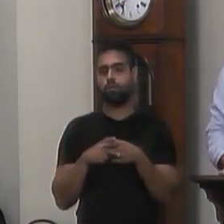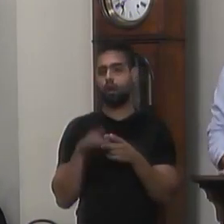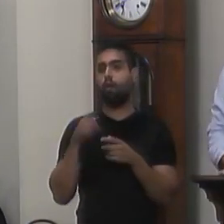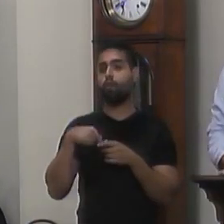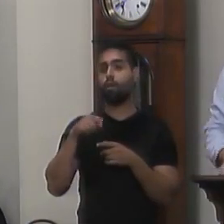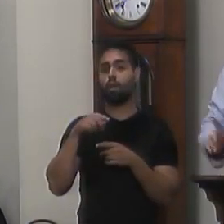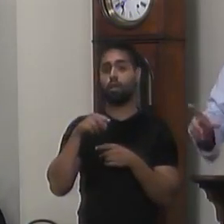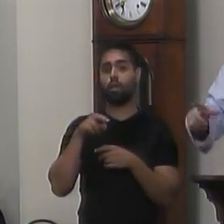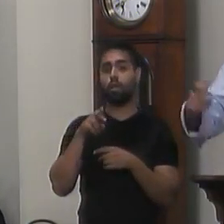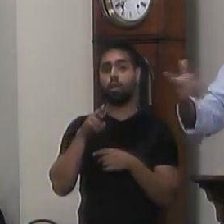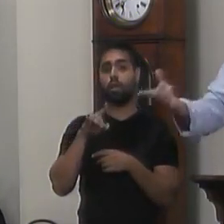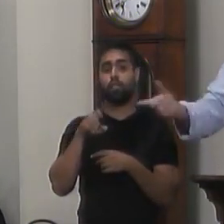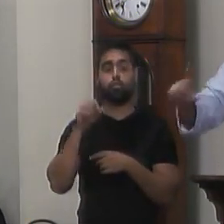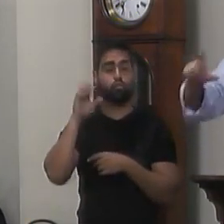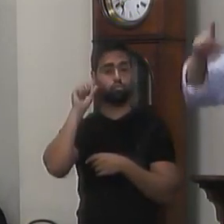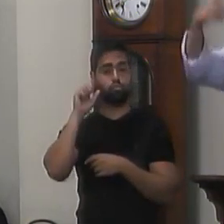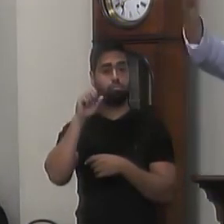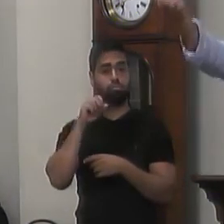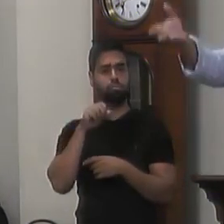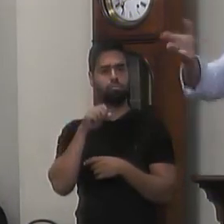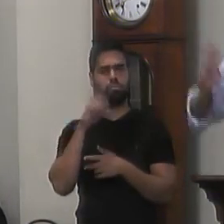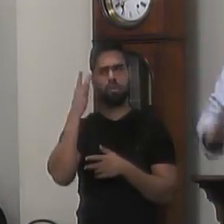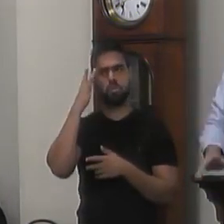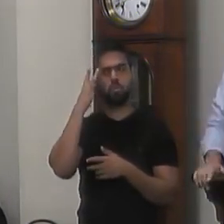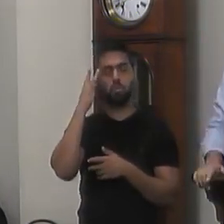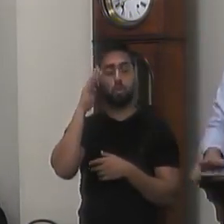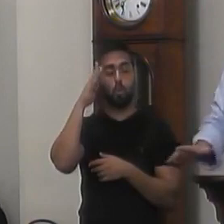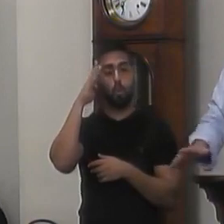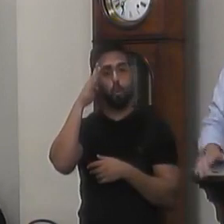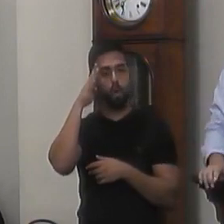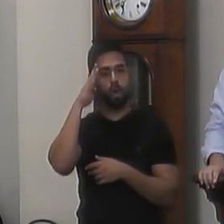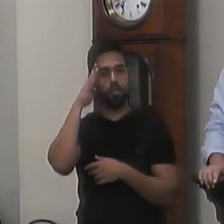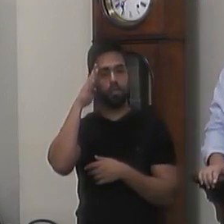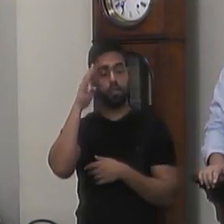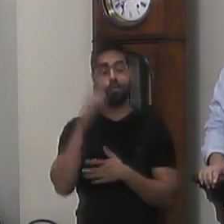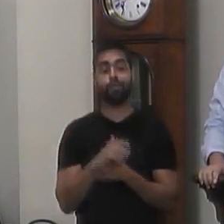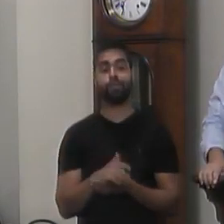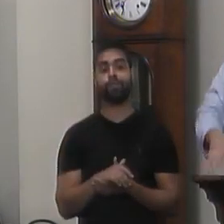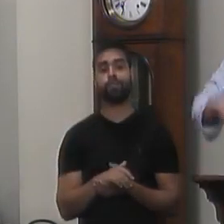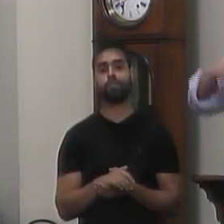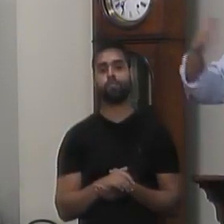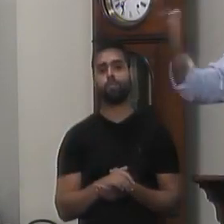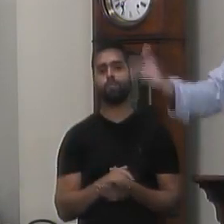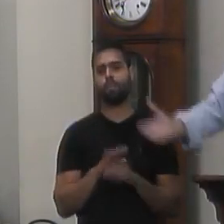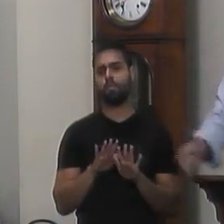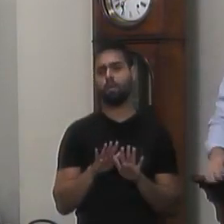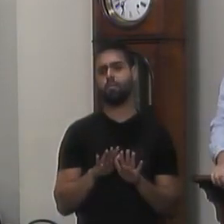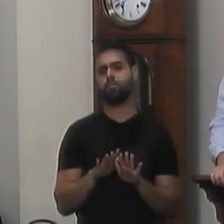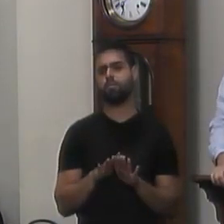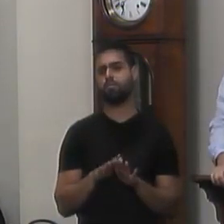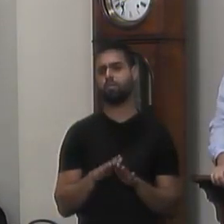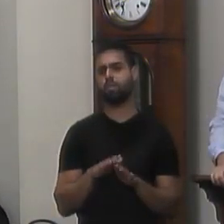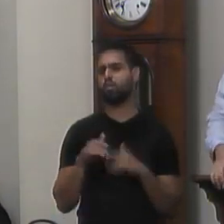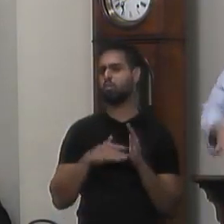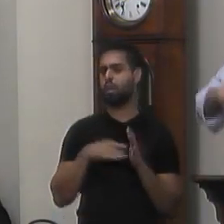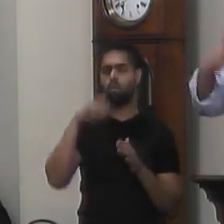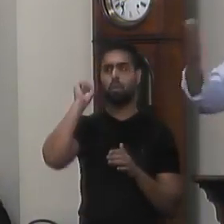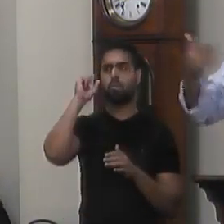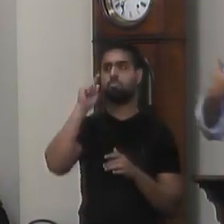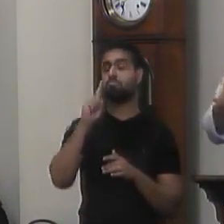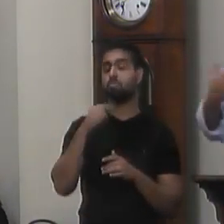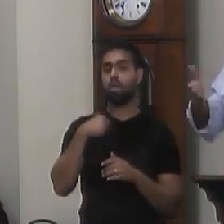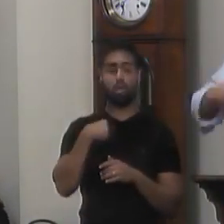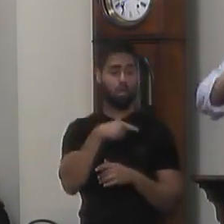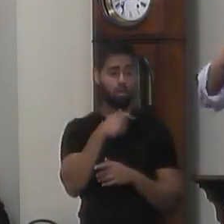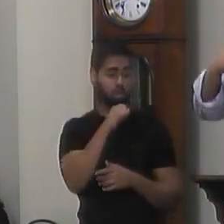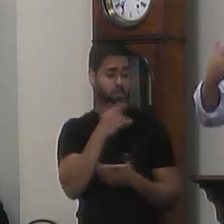rádio, acho que numa quarta-feira posterior ao anúncio aqui, mas acaba que nem todo mundo ouve, né? Eu